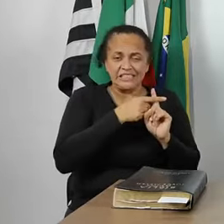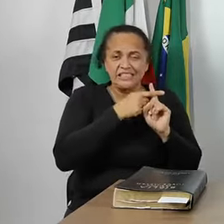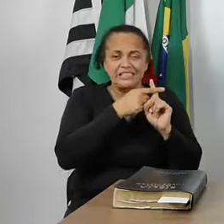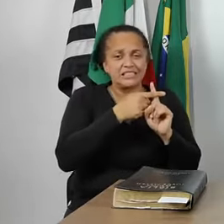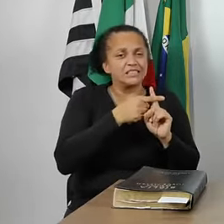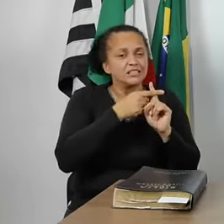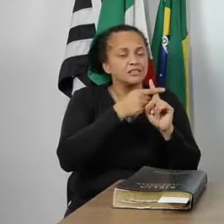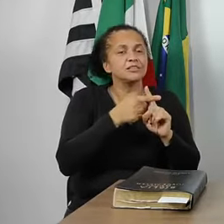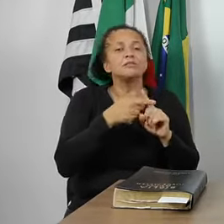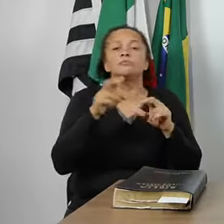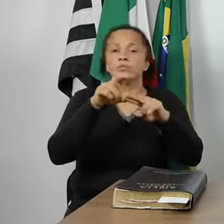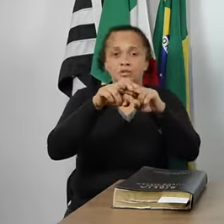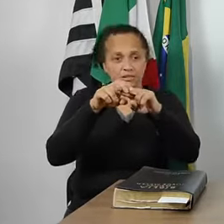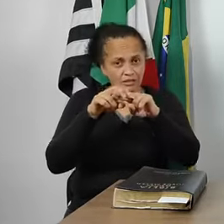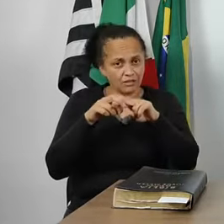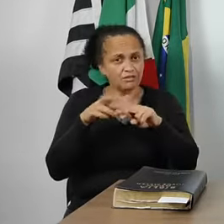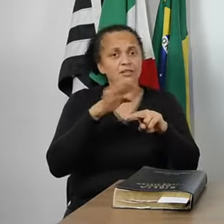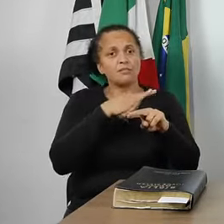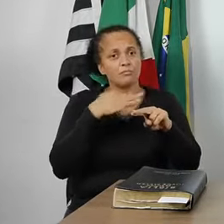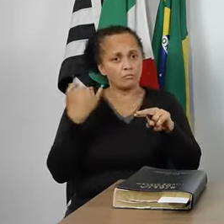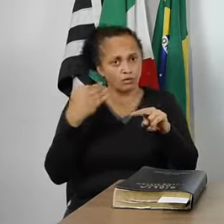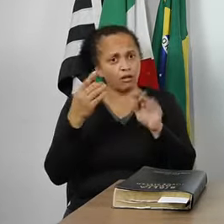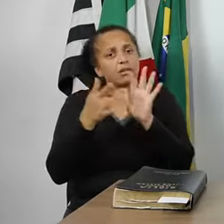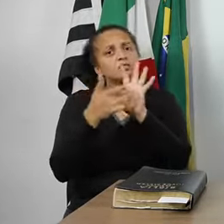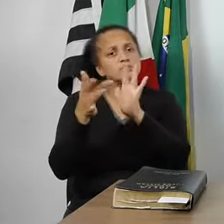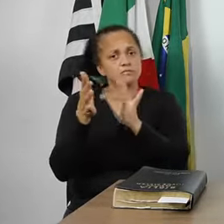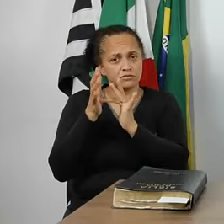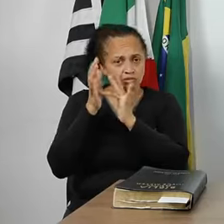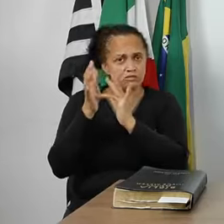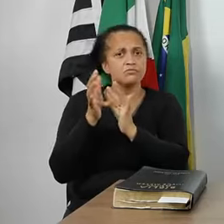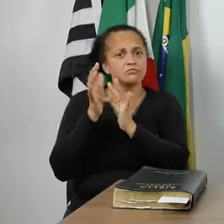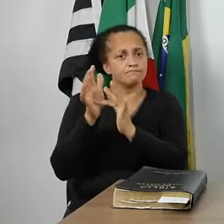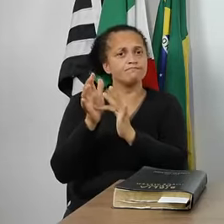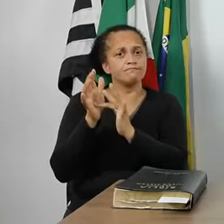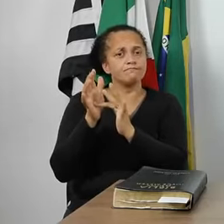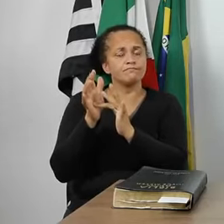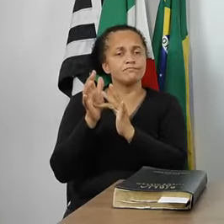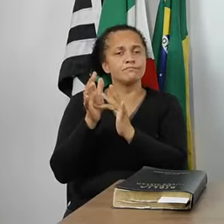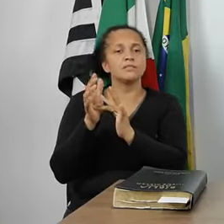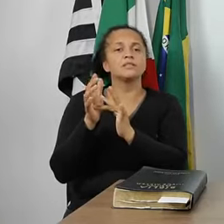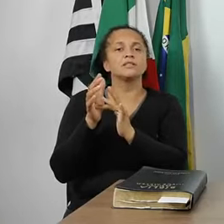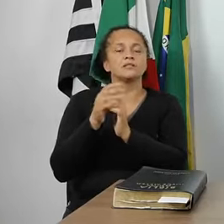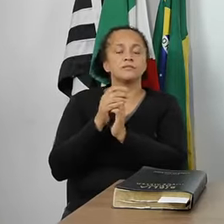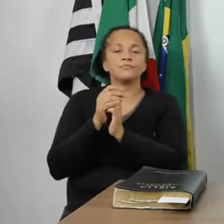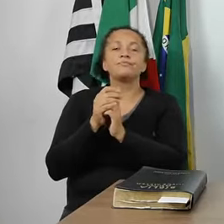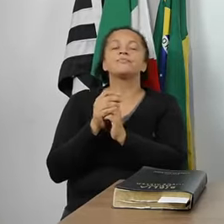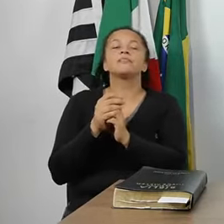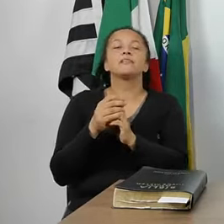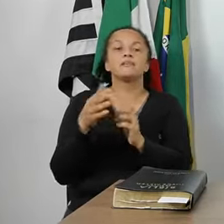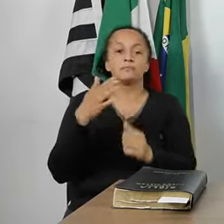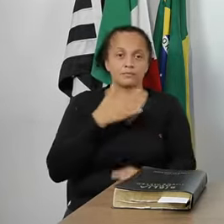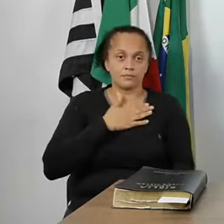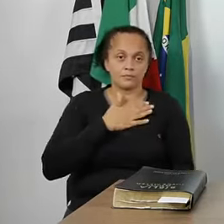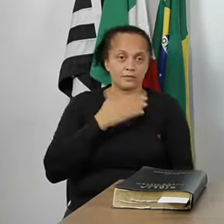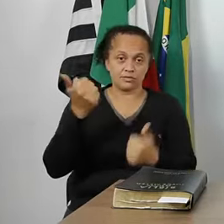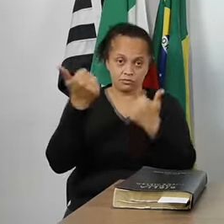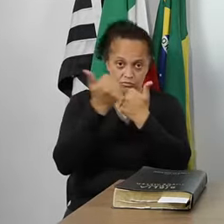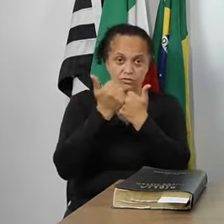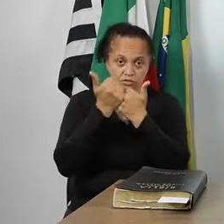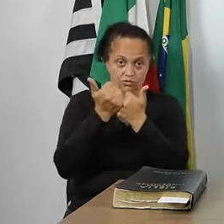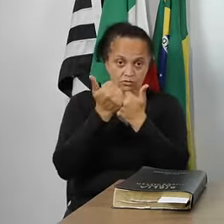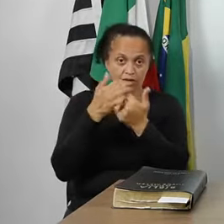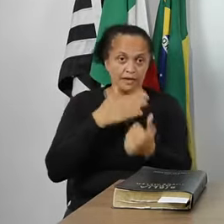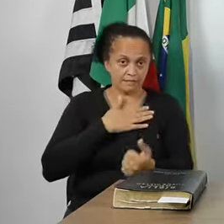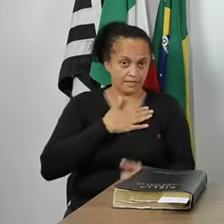obra redentora. Por causa daquela obra, por causa da morte de Cristo naquela cruz, no meu lugar, no seu lugar, e por